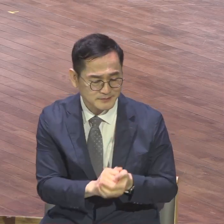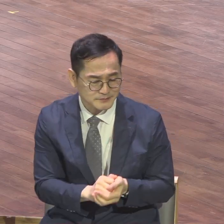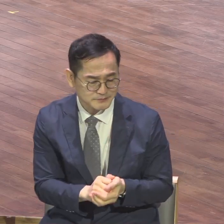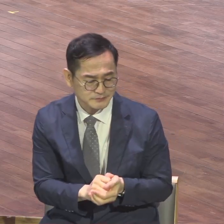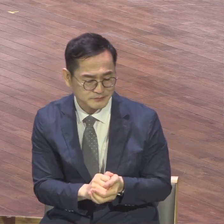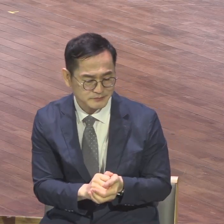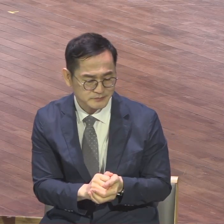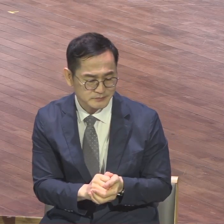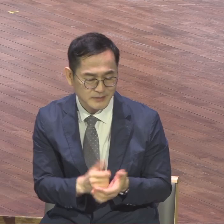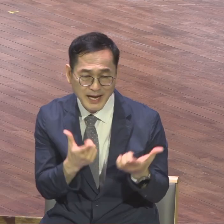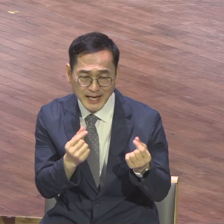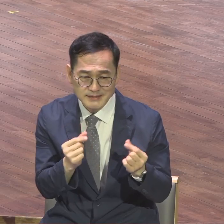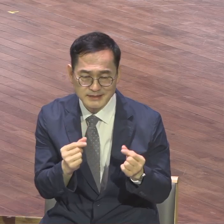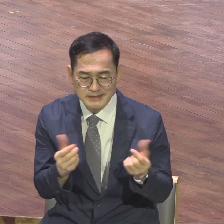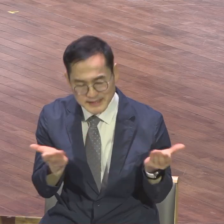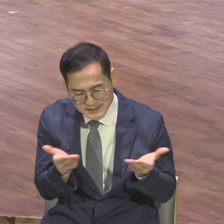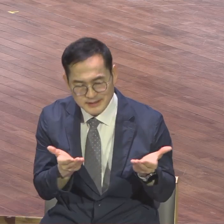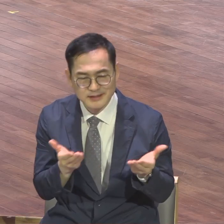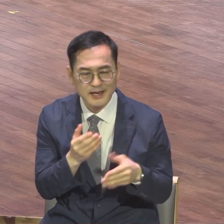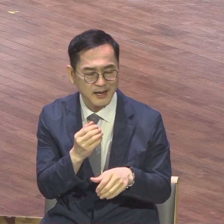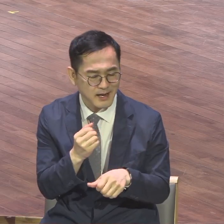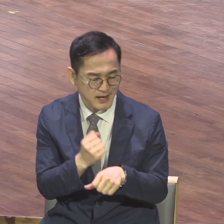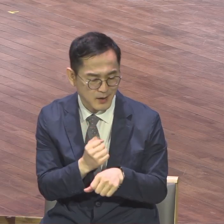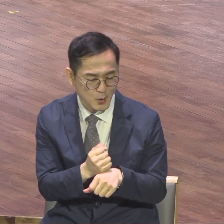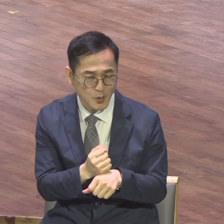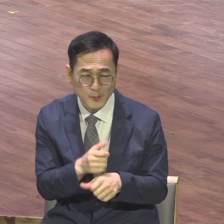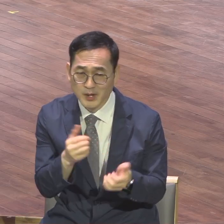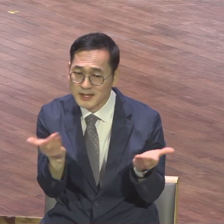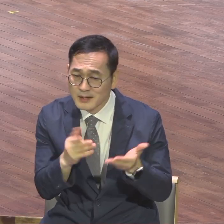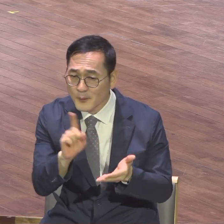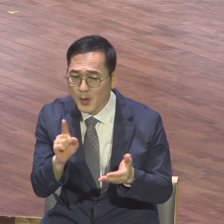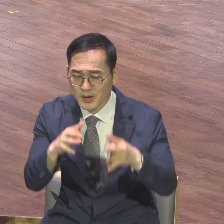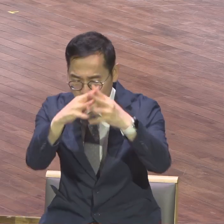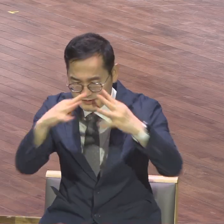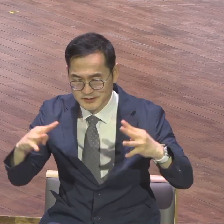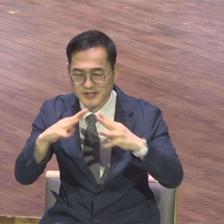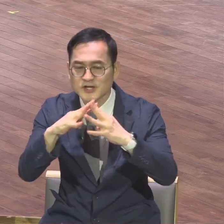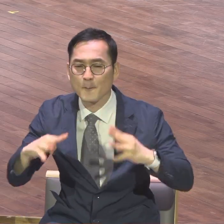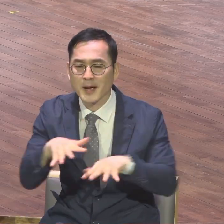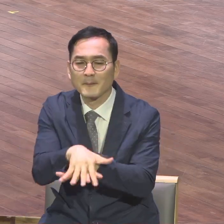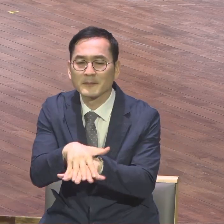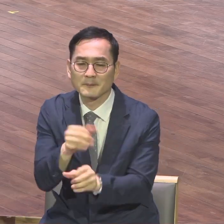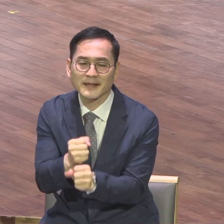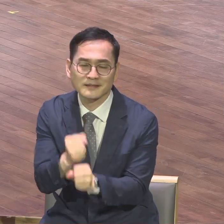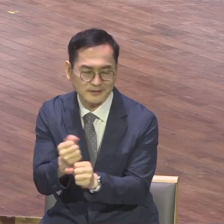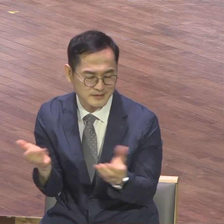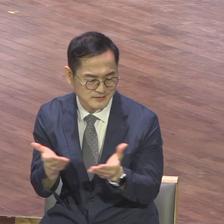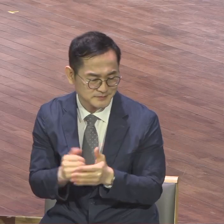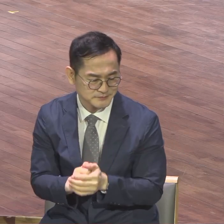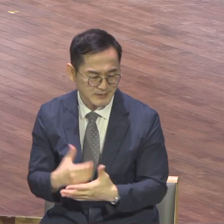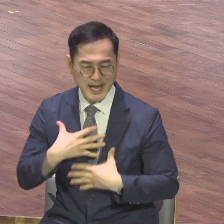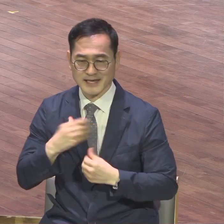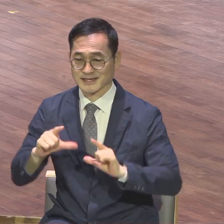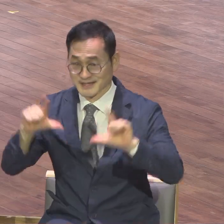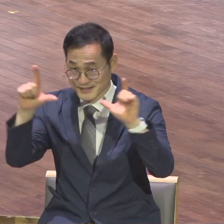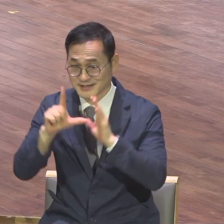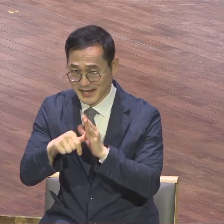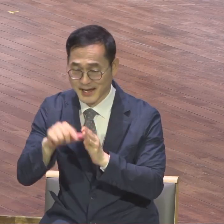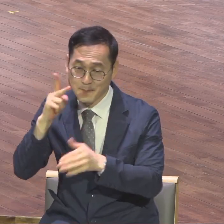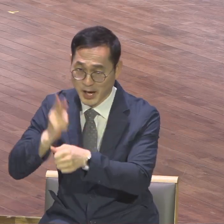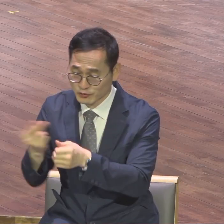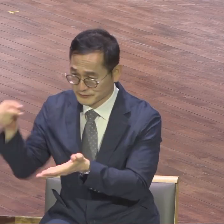함께 살며 일을 하니 그 생업은 천막을 만드는 것이더라. 안식일마다 바울이 해당에서